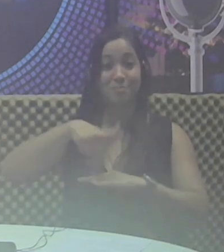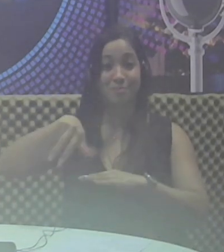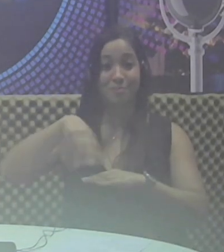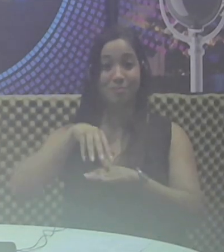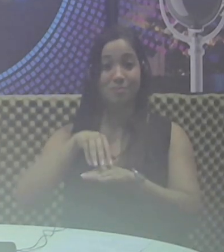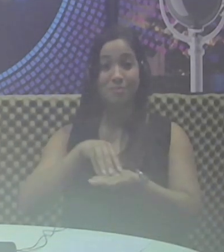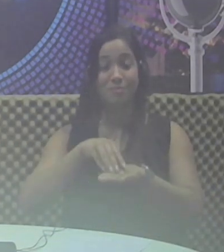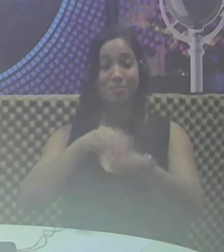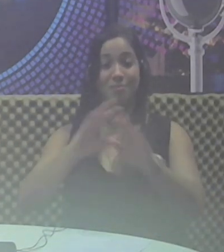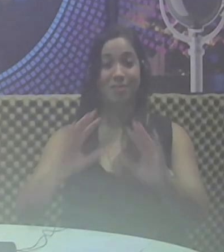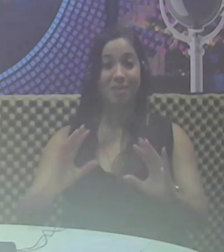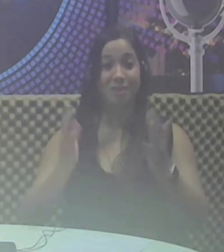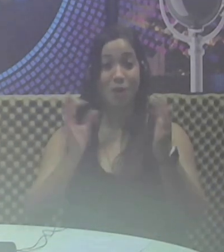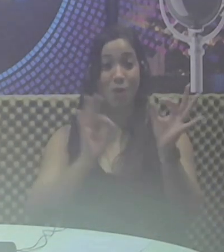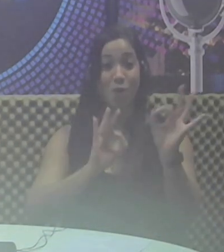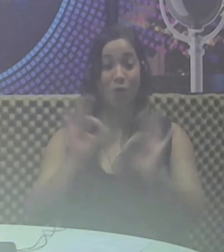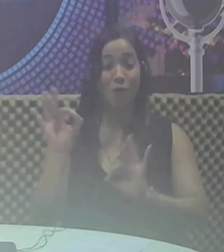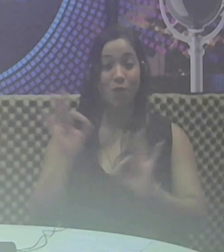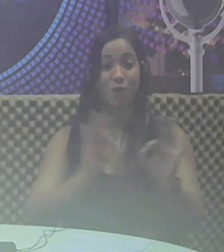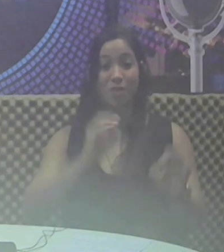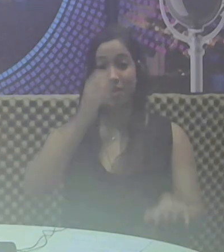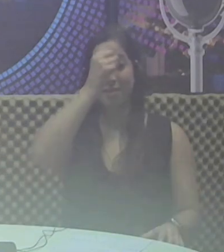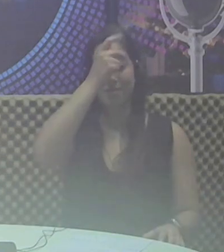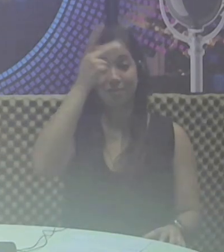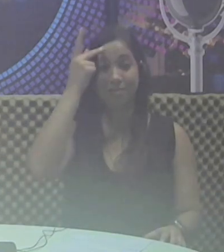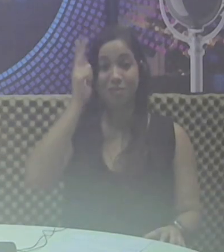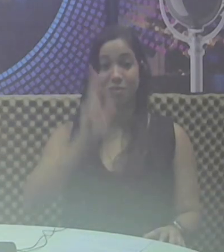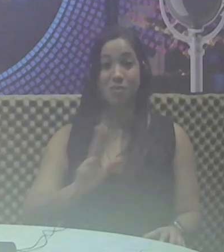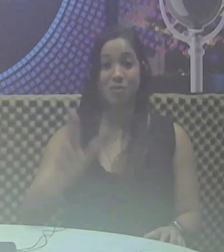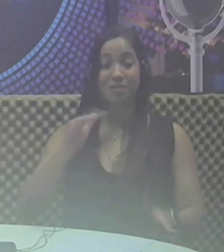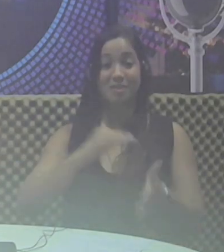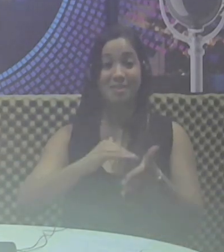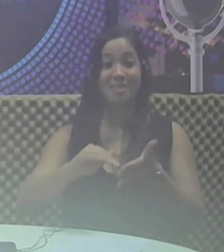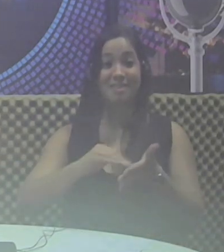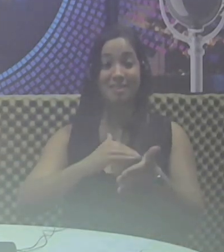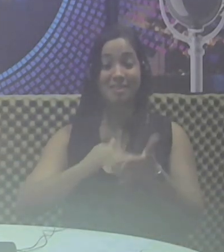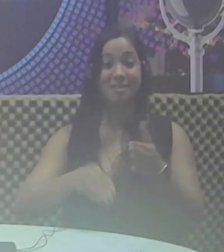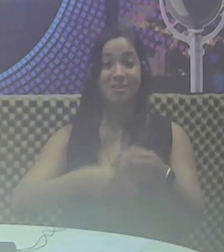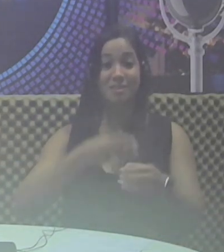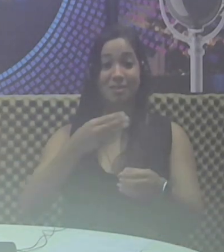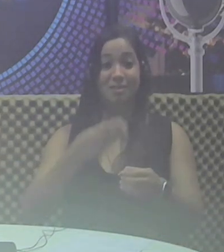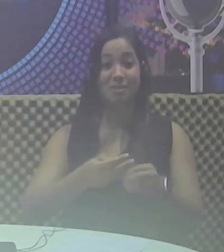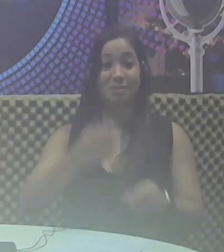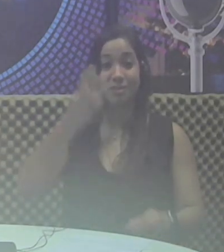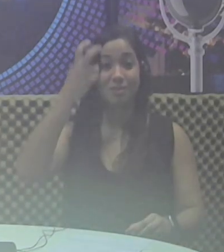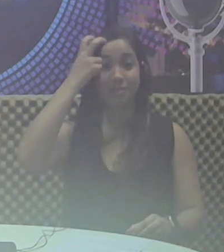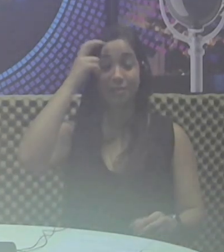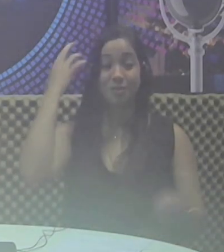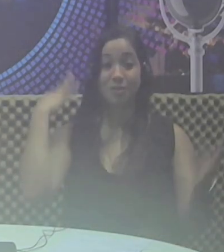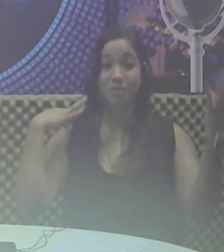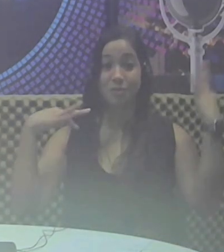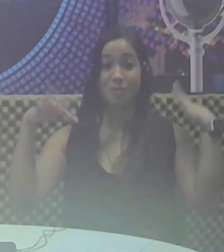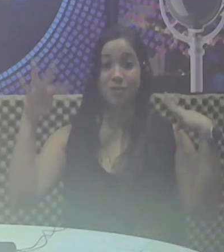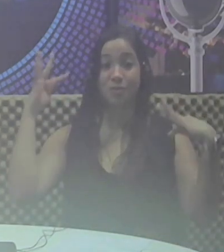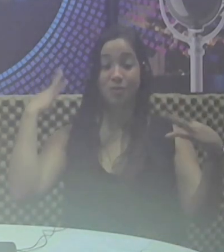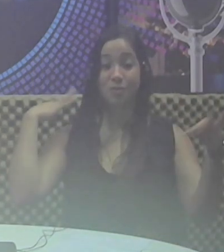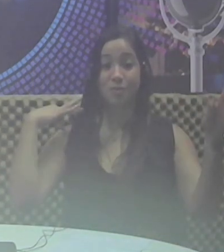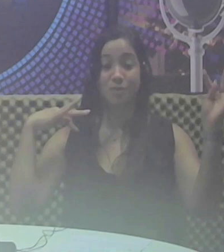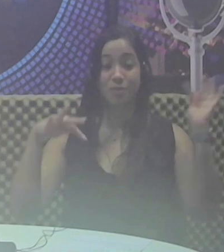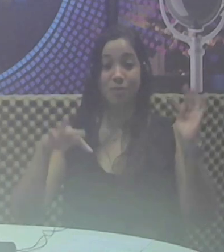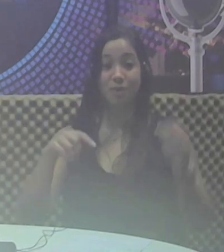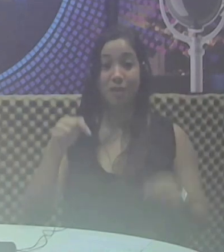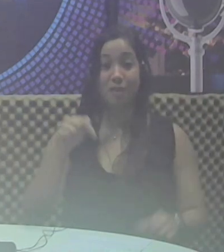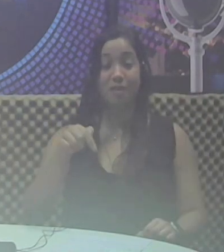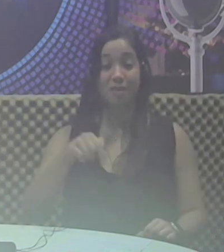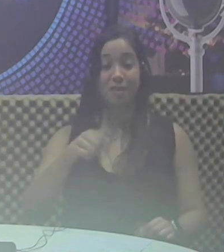O evento é organizado pela Prefeitura de Uberlândia, por meio da Secretaria Municipal de Cultura e Turismo, e nesta edição